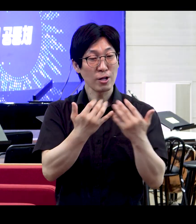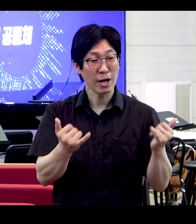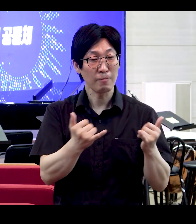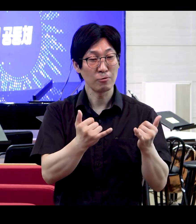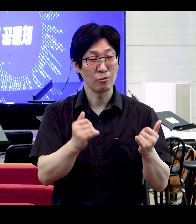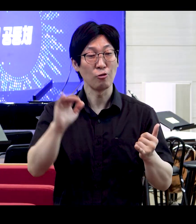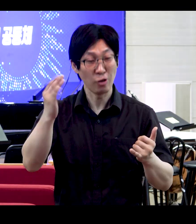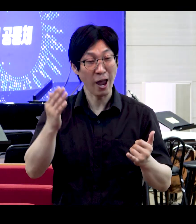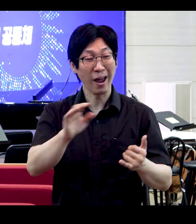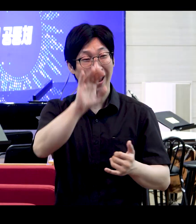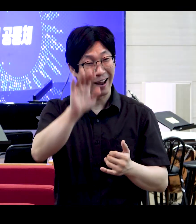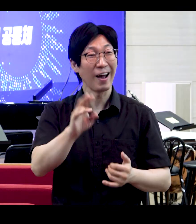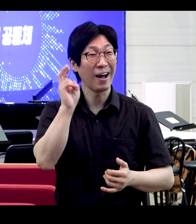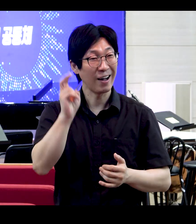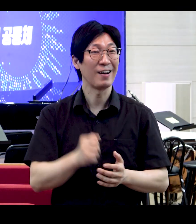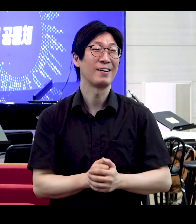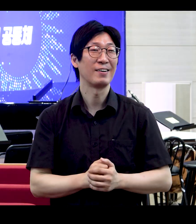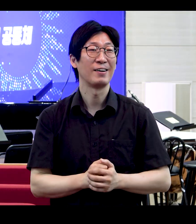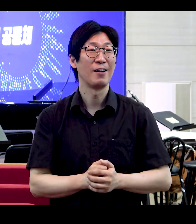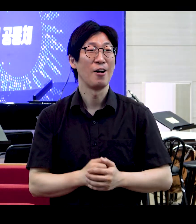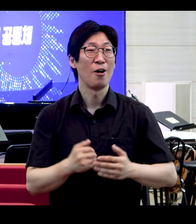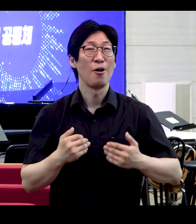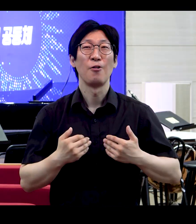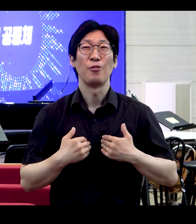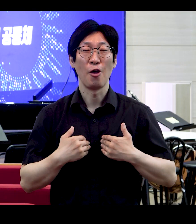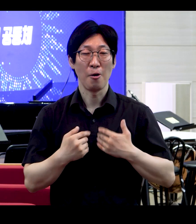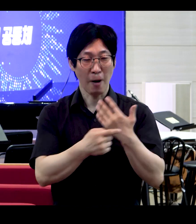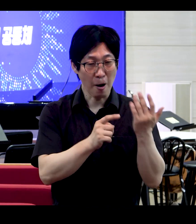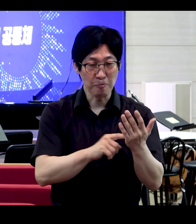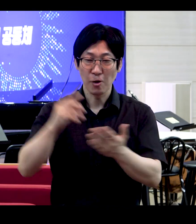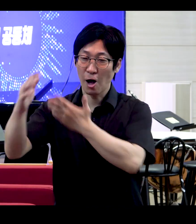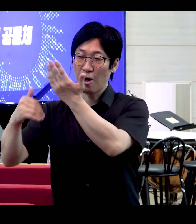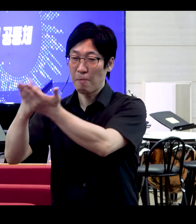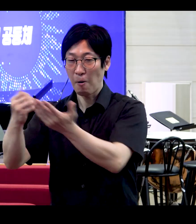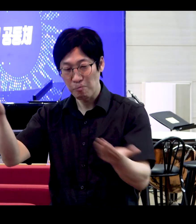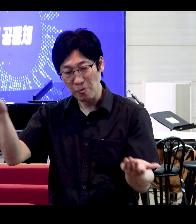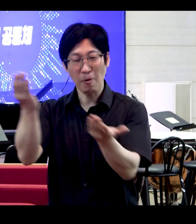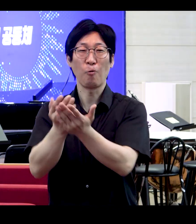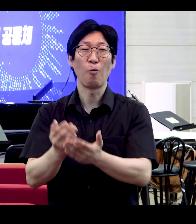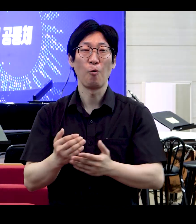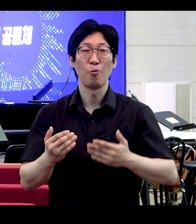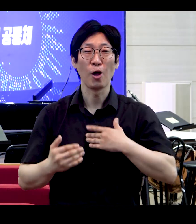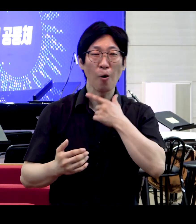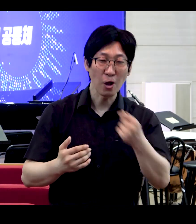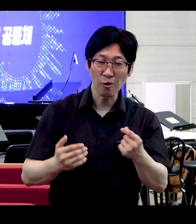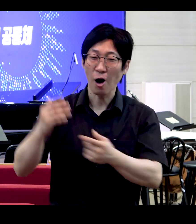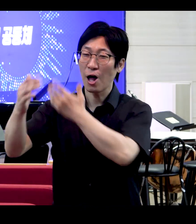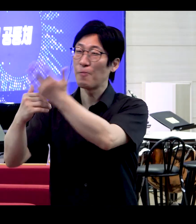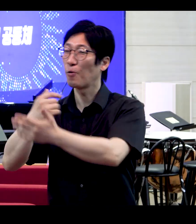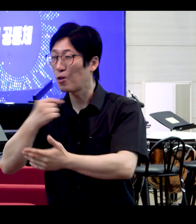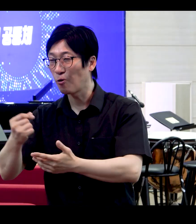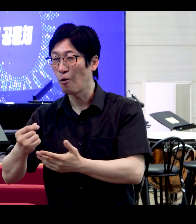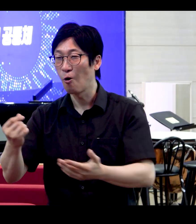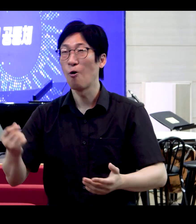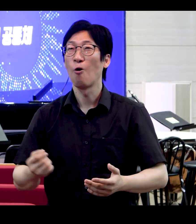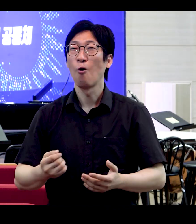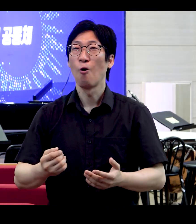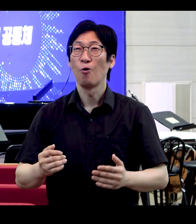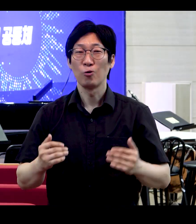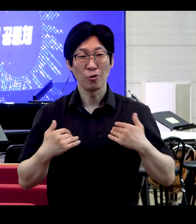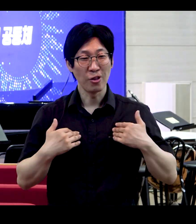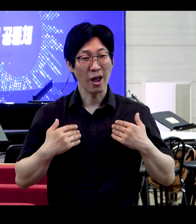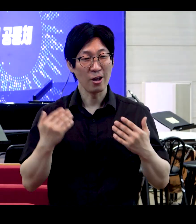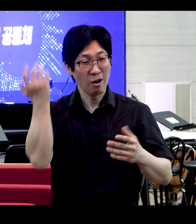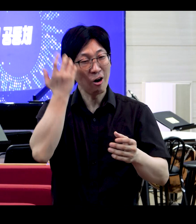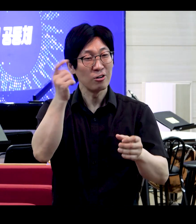그렇게 된다고 그래요. 정말 자기 생각이 하나님 생각이고 자기 마음이 하나님 마음이고 자기가 원하는 것이 하나님께서 원하시는 것이고 그렇게